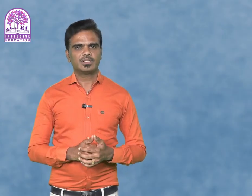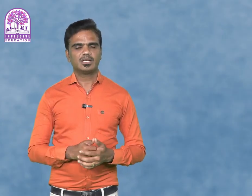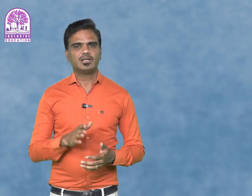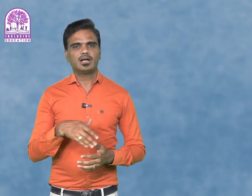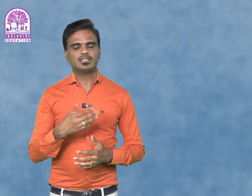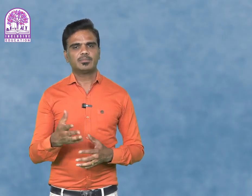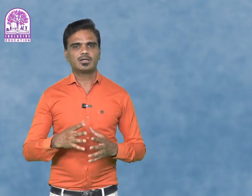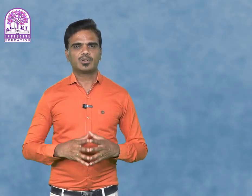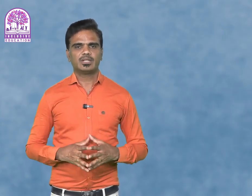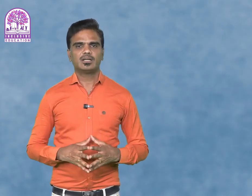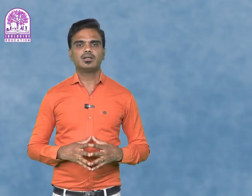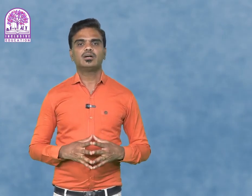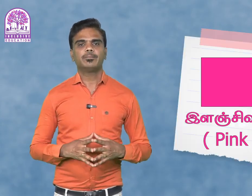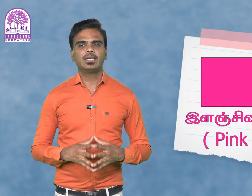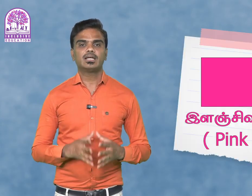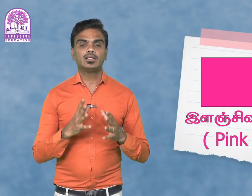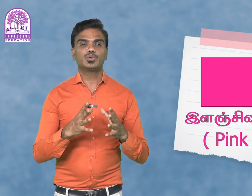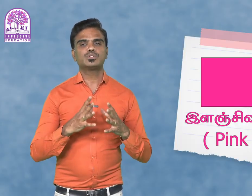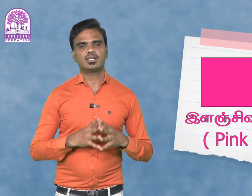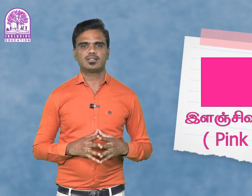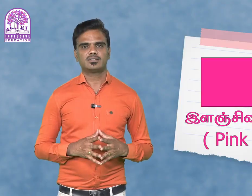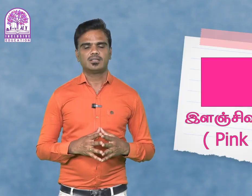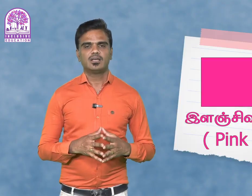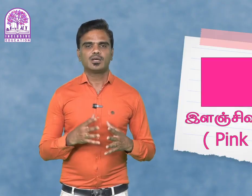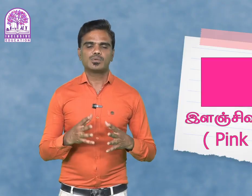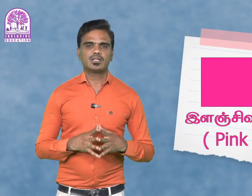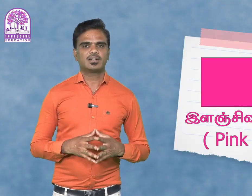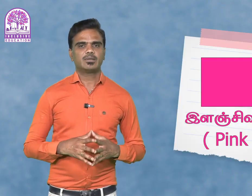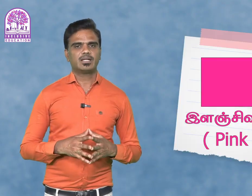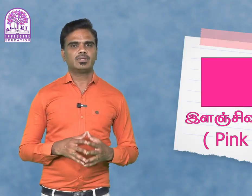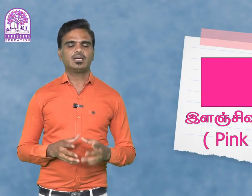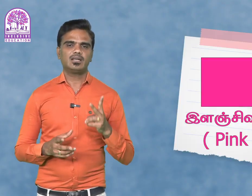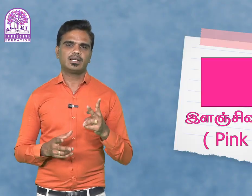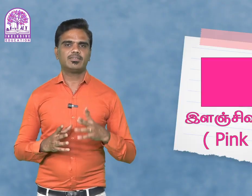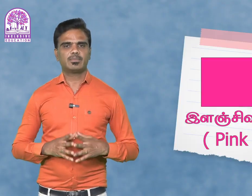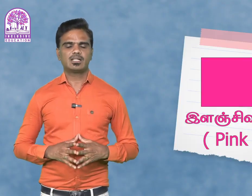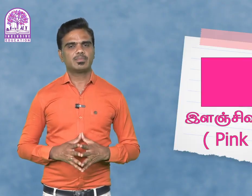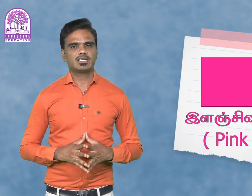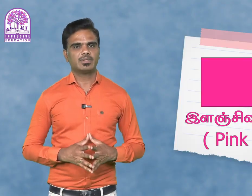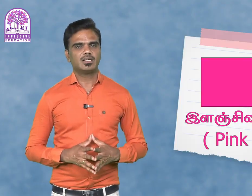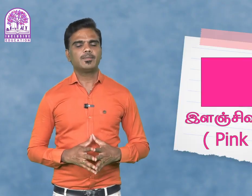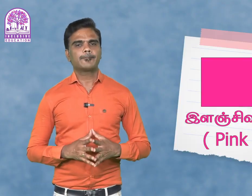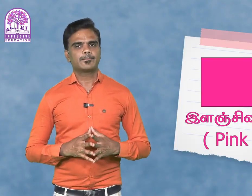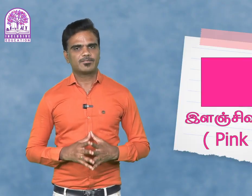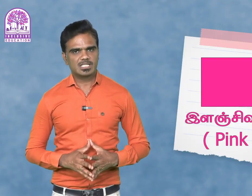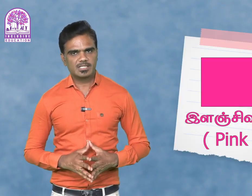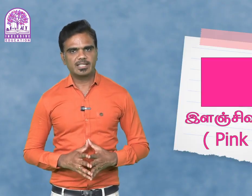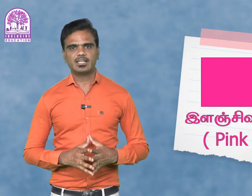புரியுதுங்களா? அடுத்து என்ன பார்க்க போகிறோம் அப்படின்னா, பிங்க், அதாவது ரோஸ் கலர். ரோஸ் கலருக்கு என்ன பண்ணலாம் அப்படின்னா, 2 விதமான நம்ம சைன் பண்ணலாம். ஃபஸ்ட்டு சைன் என்ன